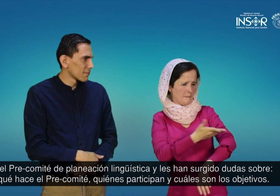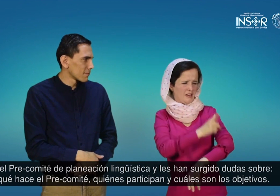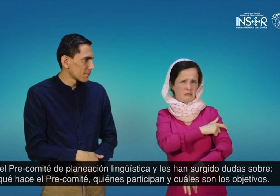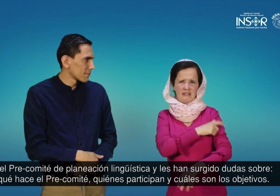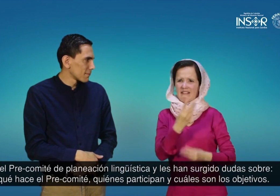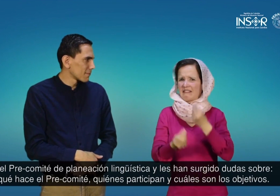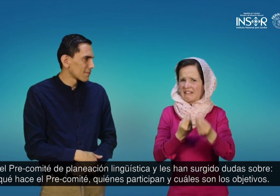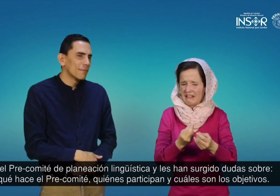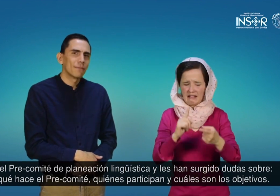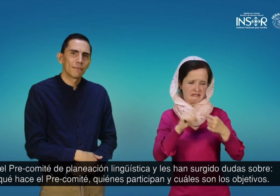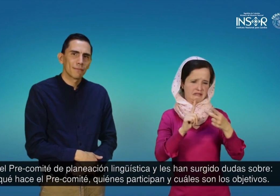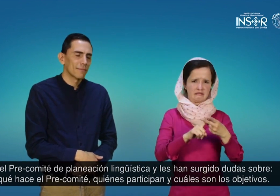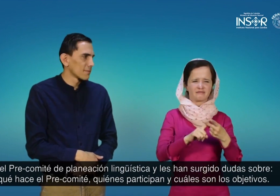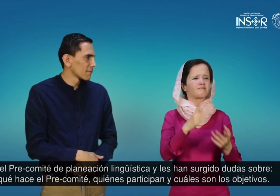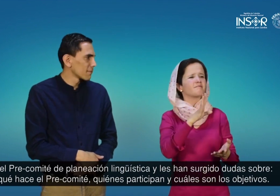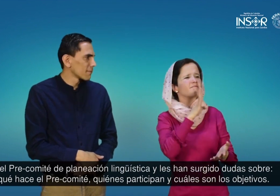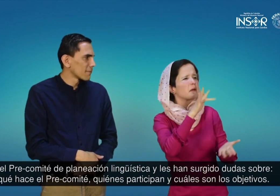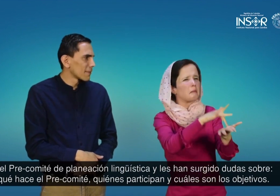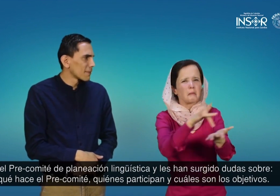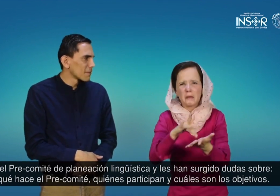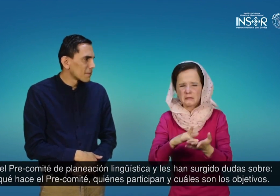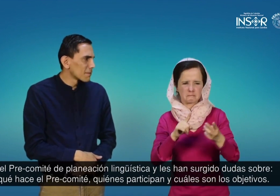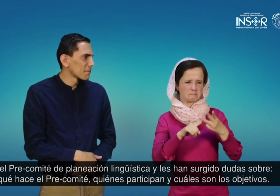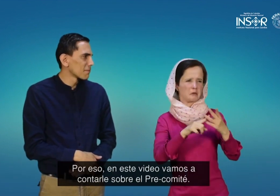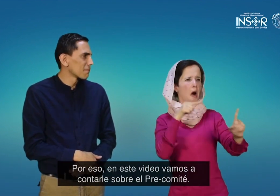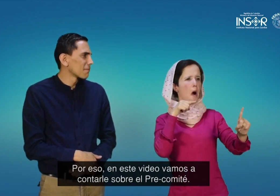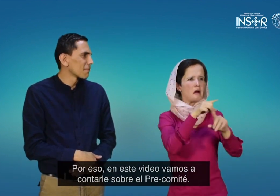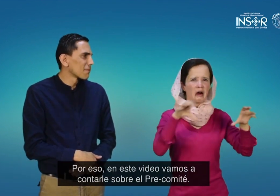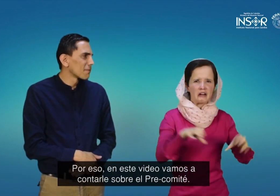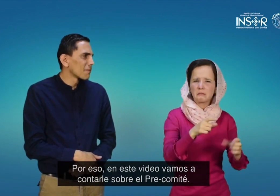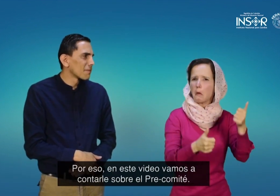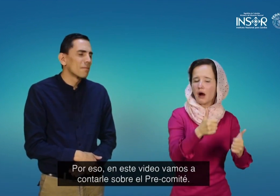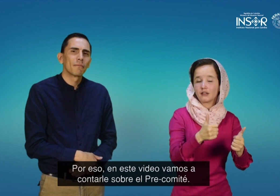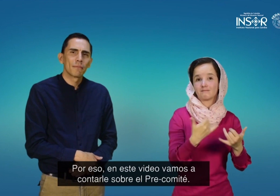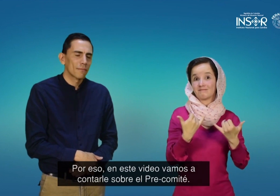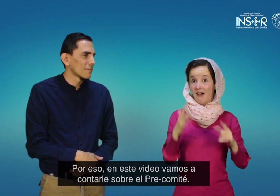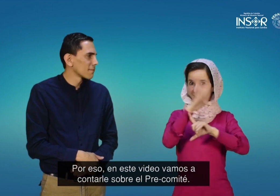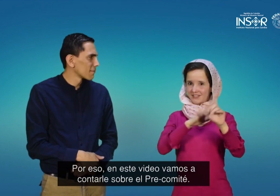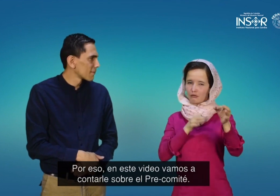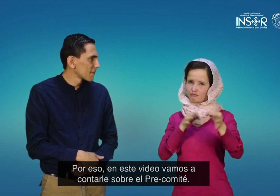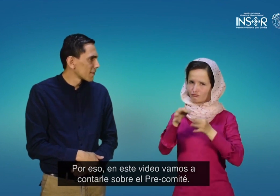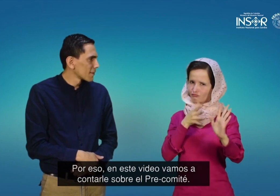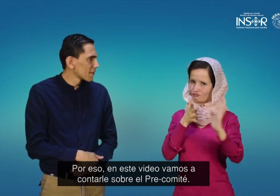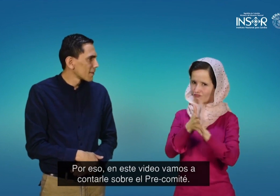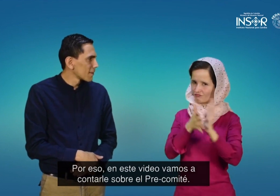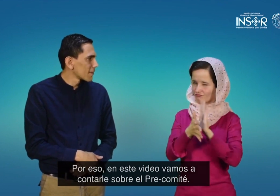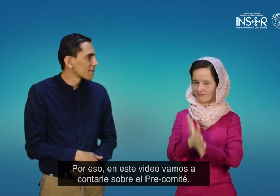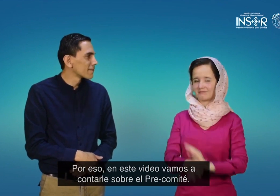surgido dudas sobre qué hace el Precomité, quiénes participan, cuál es su objetivo. Por eso, en este video vamos a contarles sobre el Precomité.